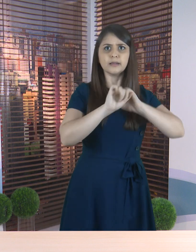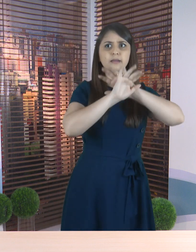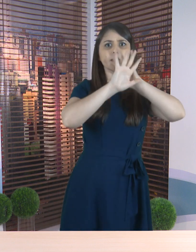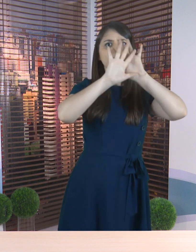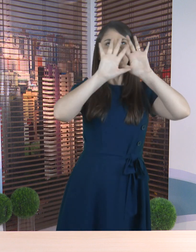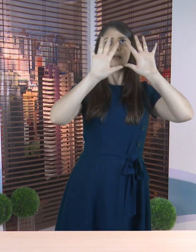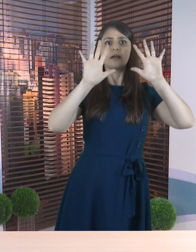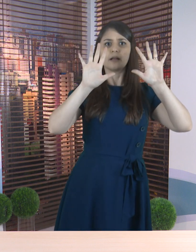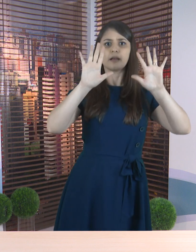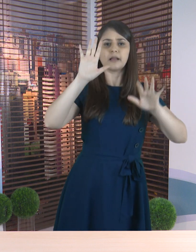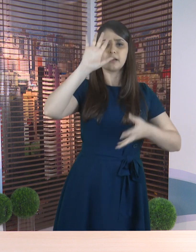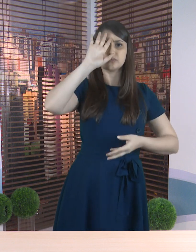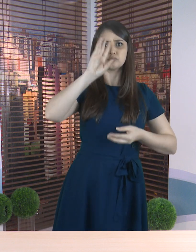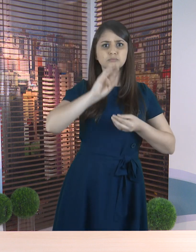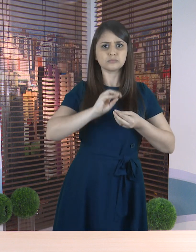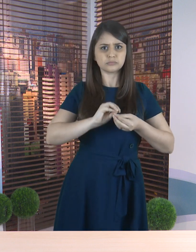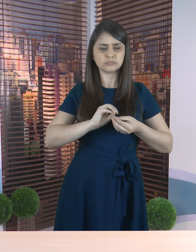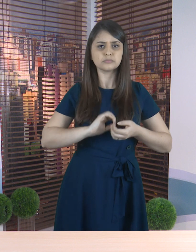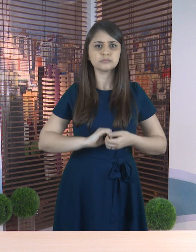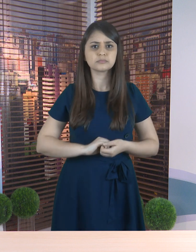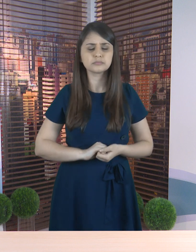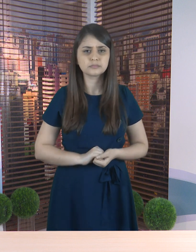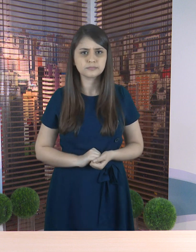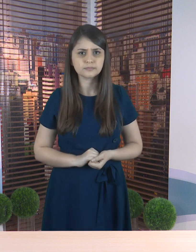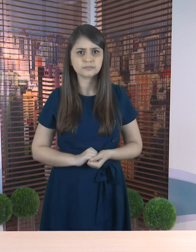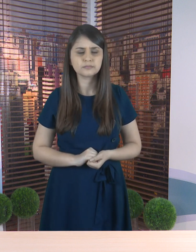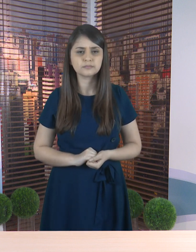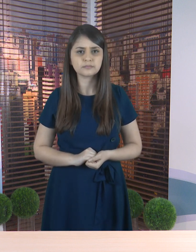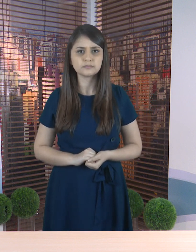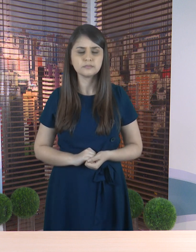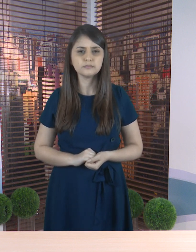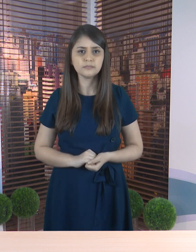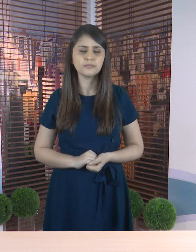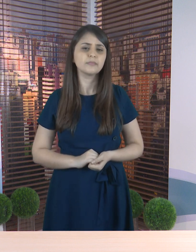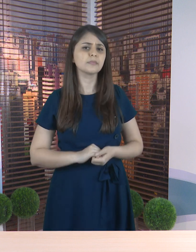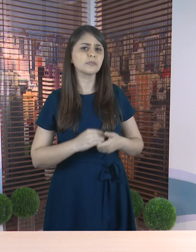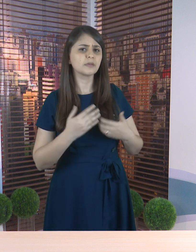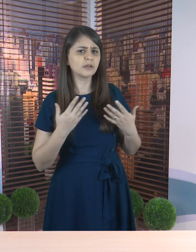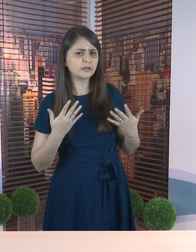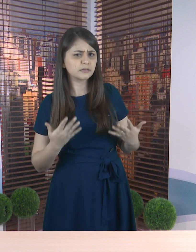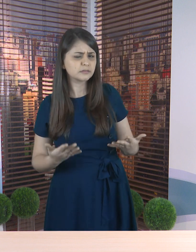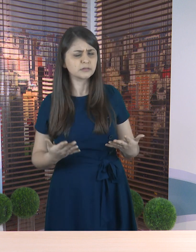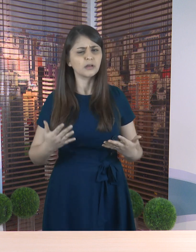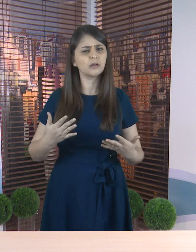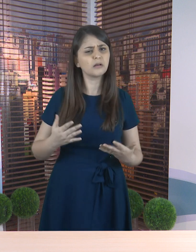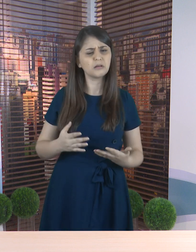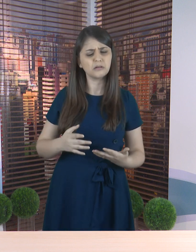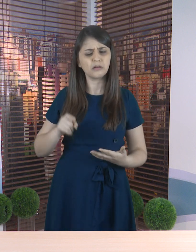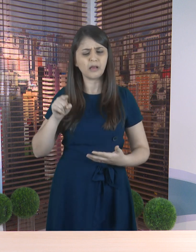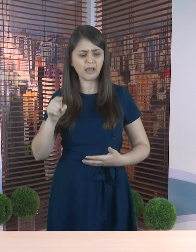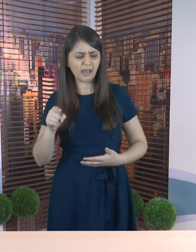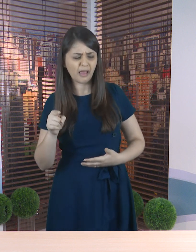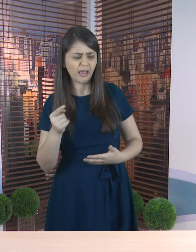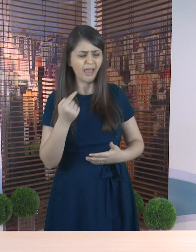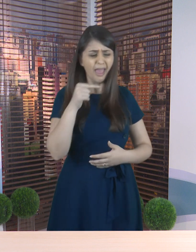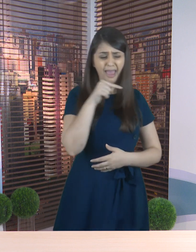não reage com o mesmo tipo de tensão emocional que caracterizam seus discursos anteriores.